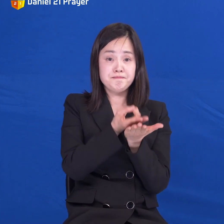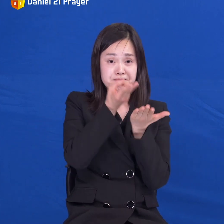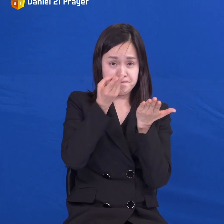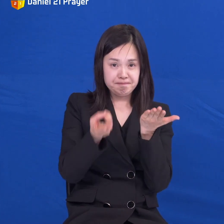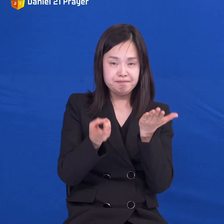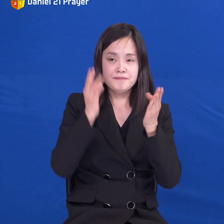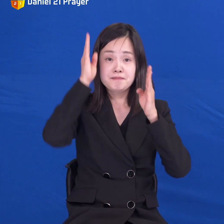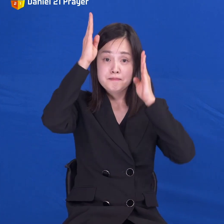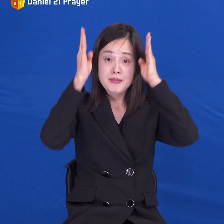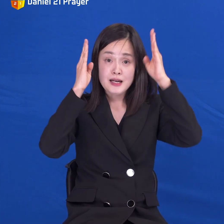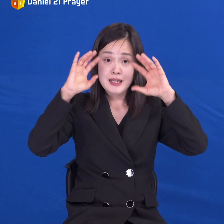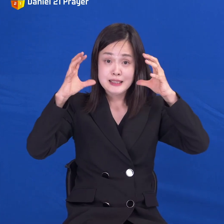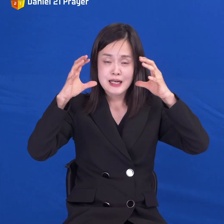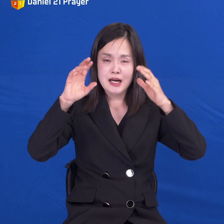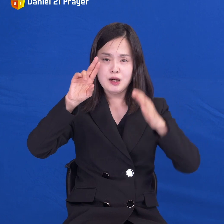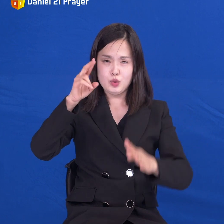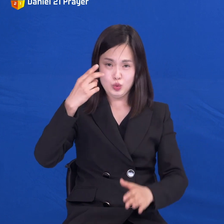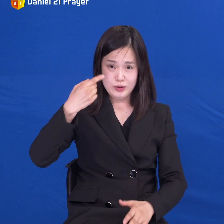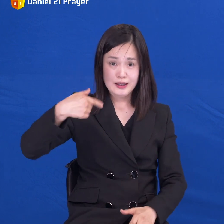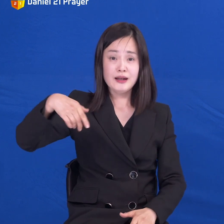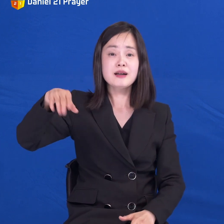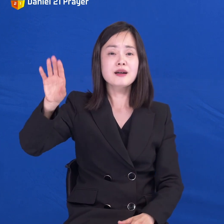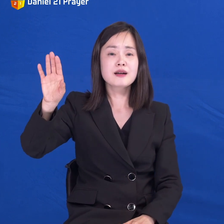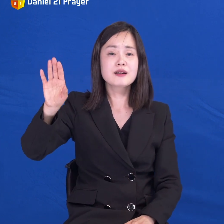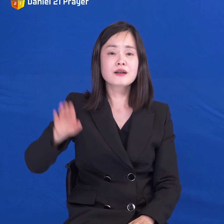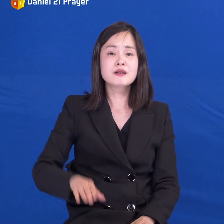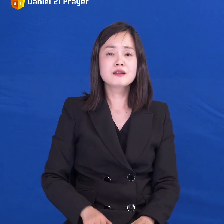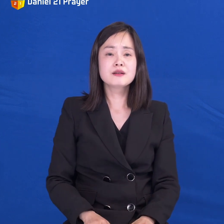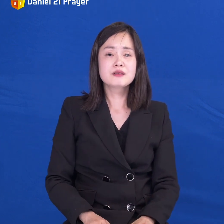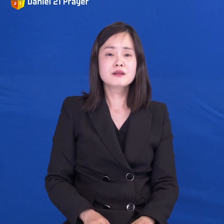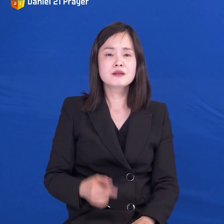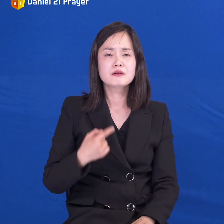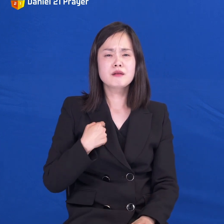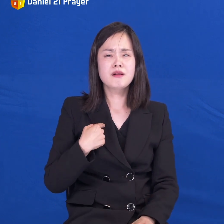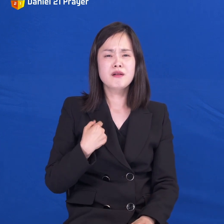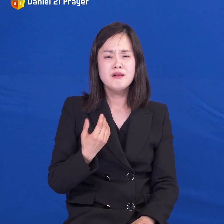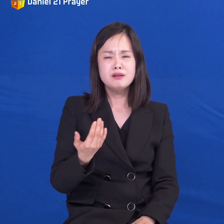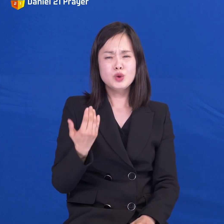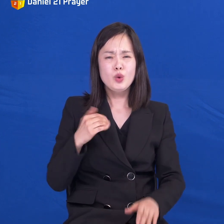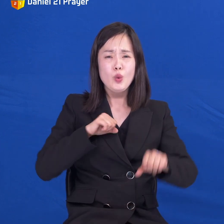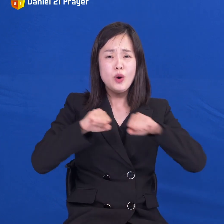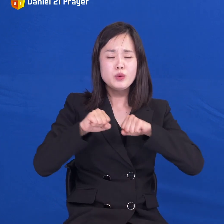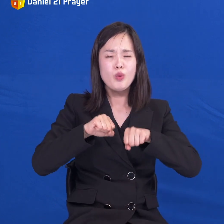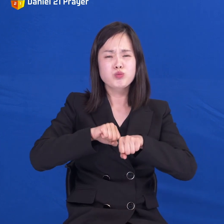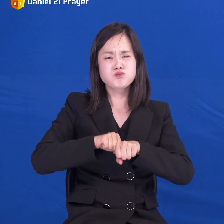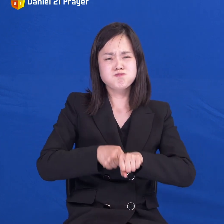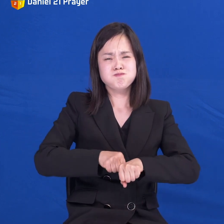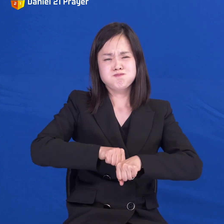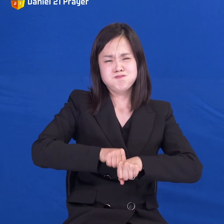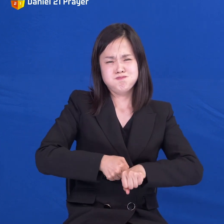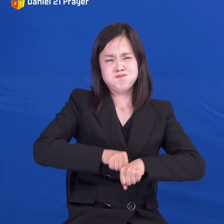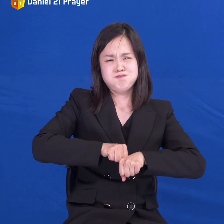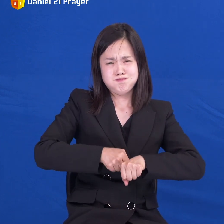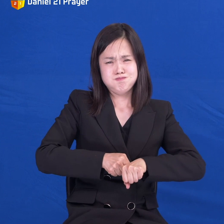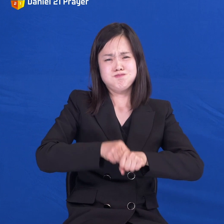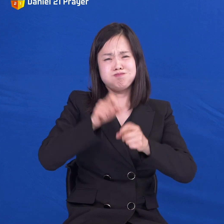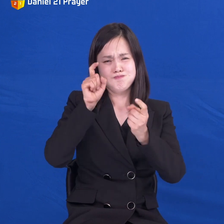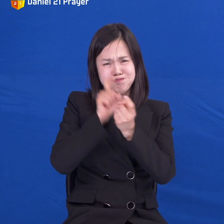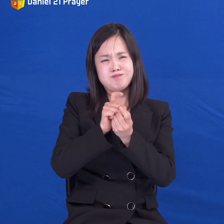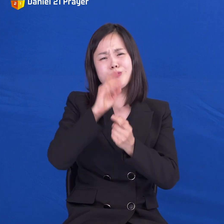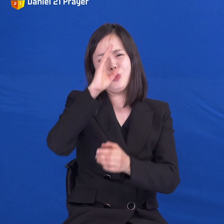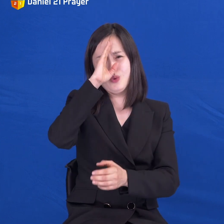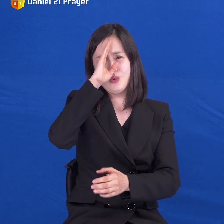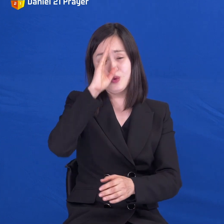제가 암에 걸릴 짓을 했거든요. 한국에서 신방할 때 어느 자매가 암에 걸렸어요.